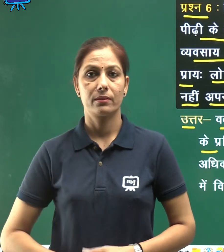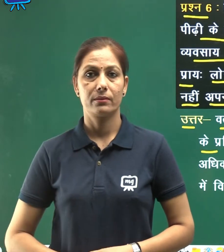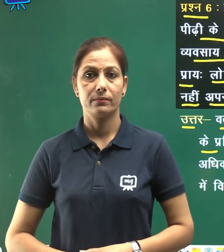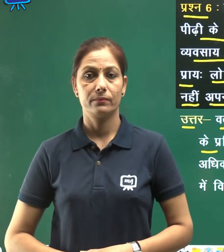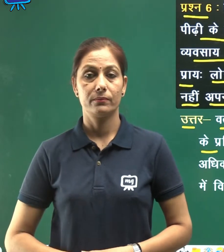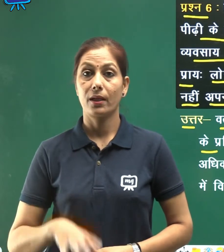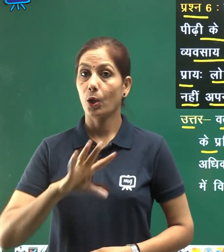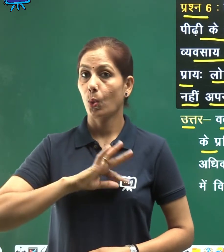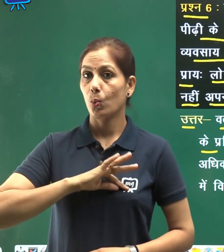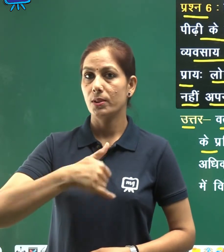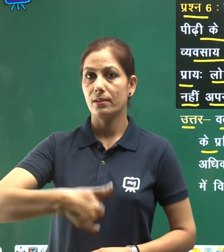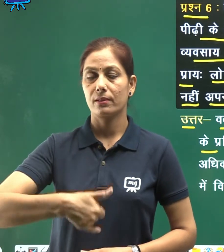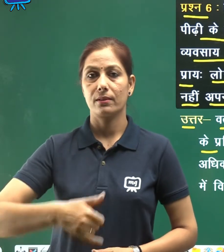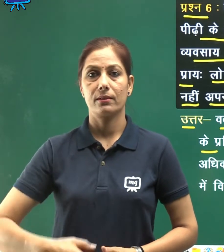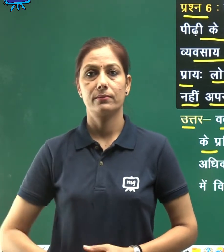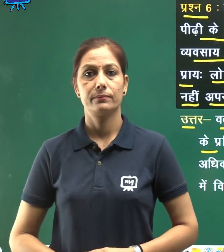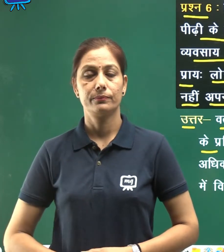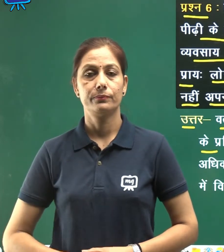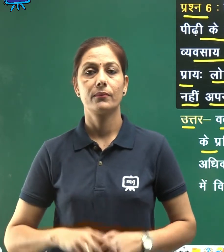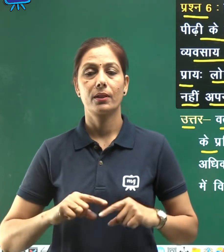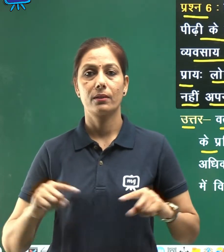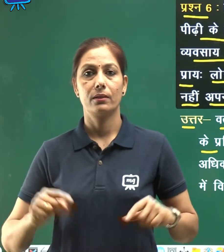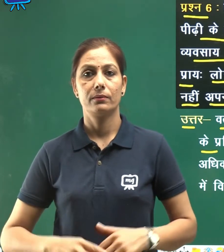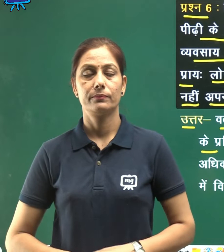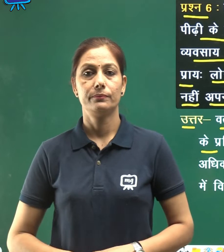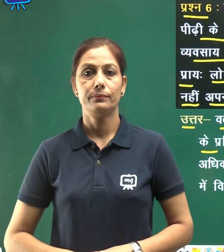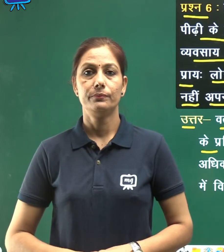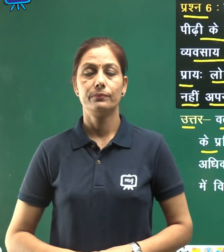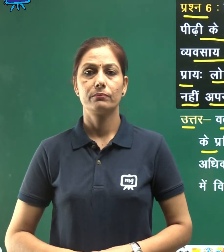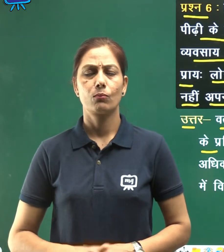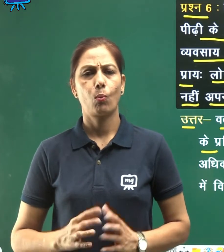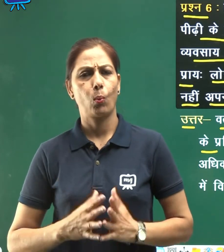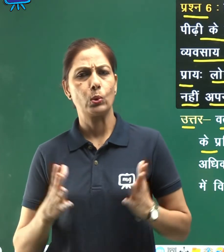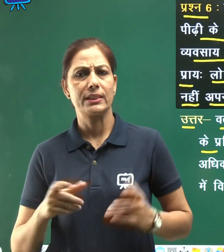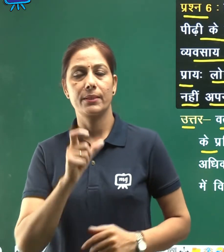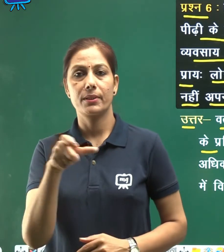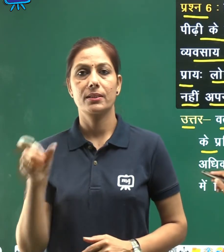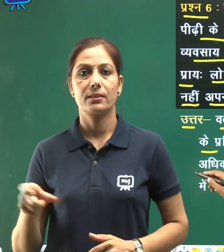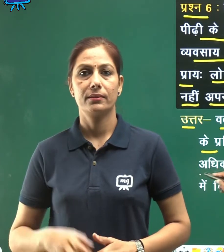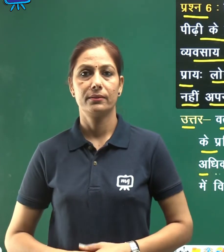रुचि रखते हैं तथा अधिकतर लोग